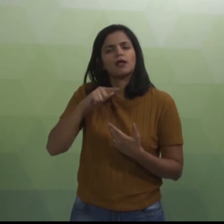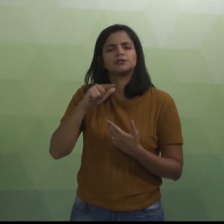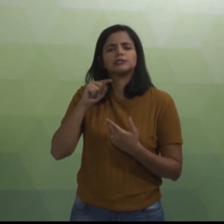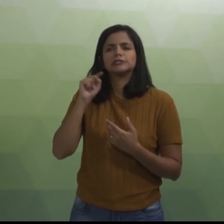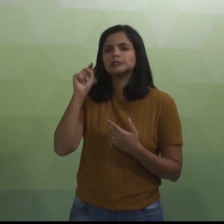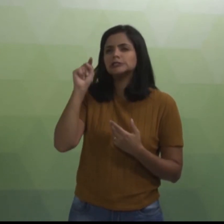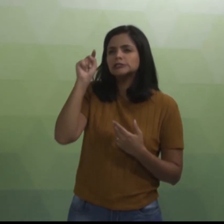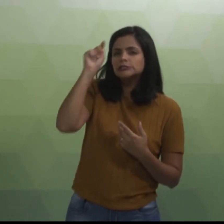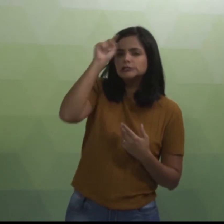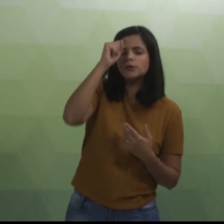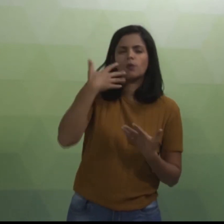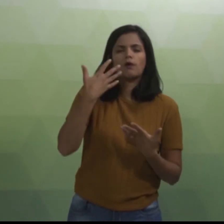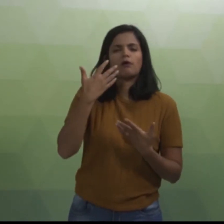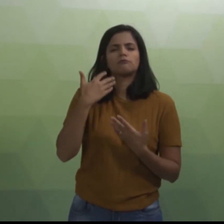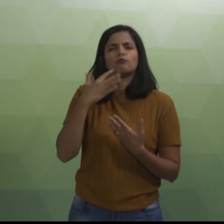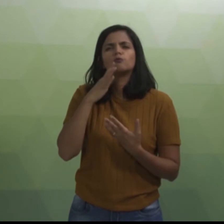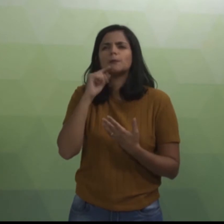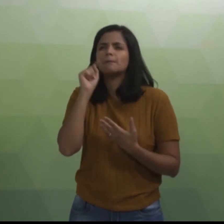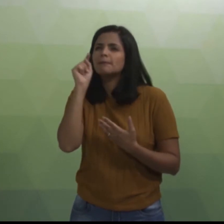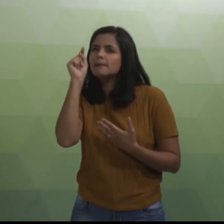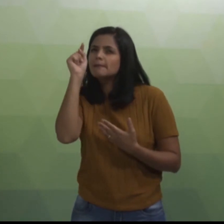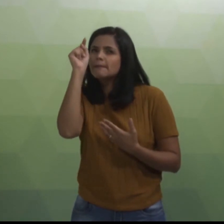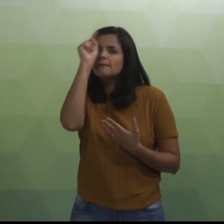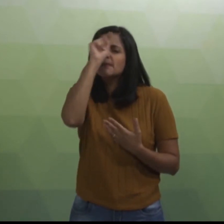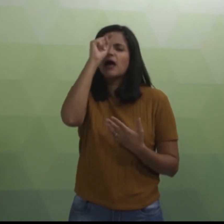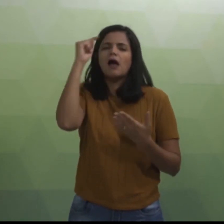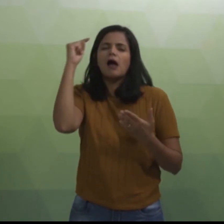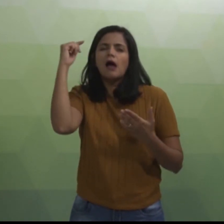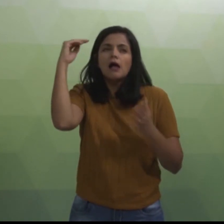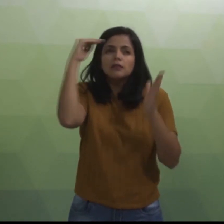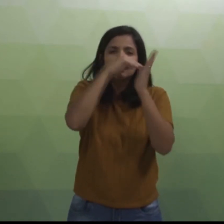marcação. Tenho que colocar esses pontos.